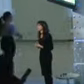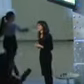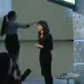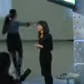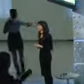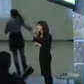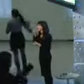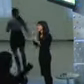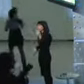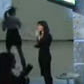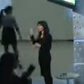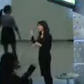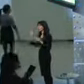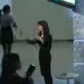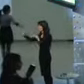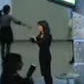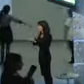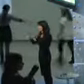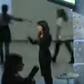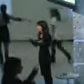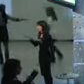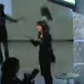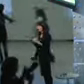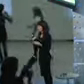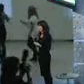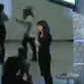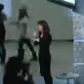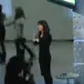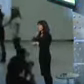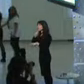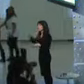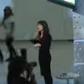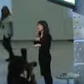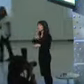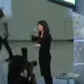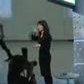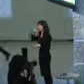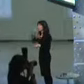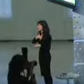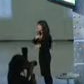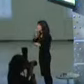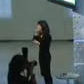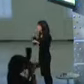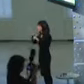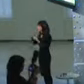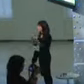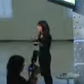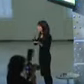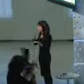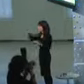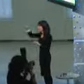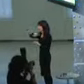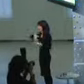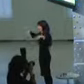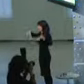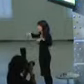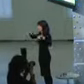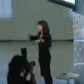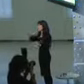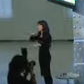Bueno, pues buenos días a todos. Good morning. On behalf of Fundación Telefónica, I would like to welcome you to